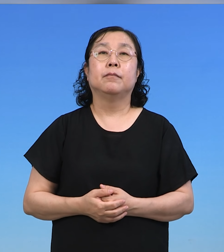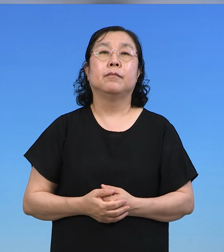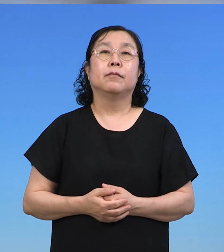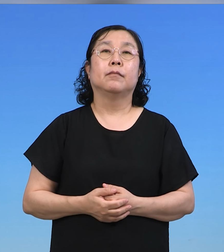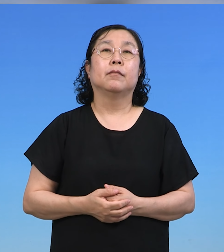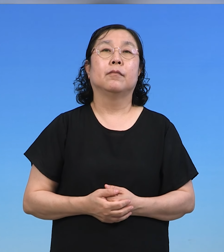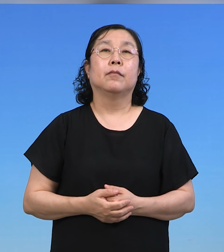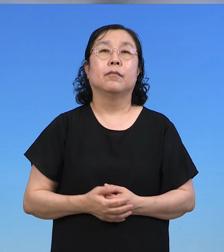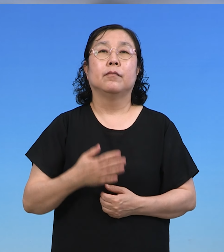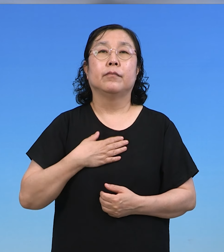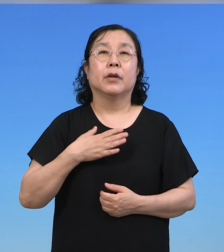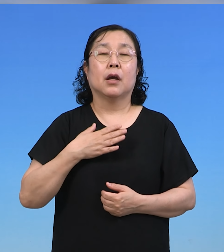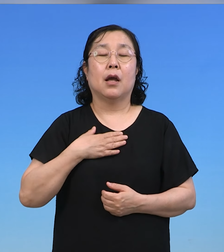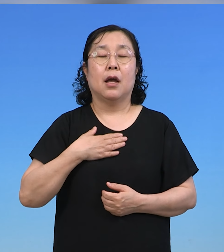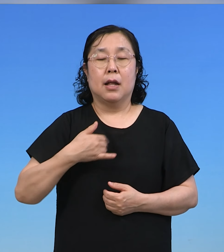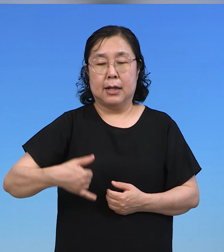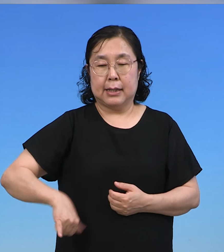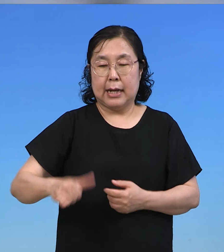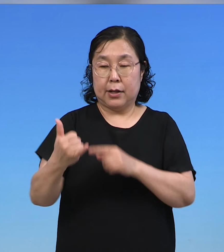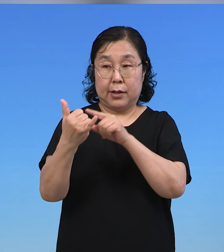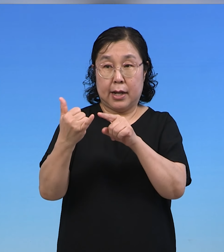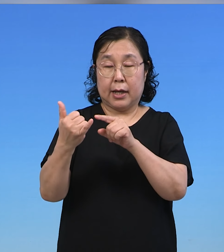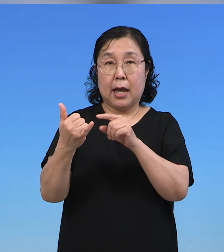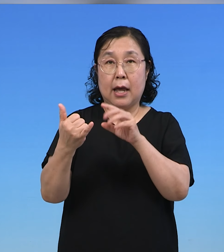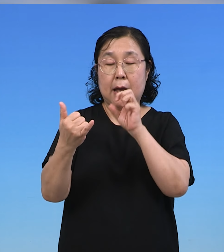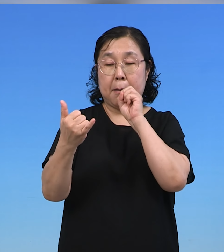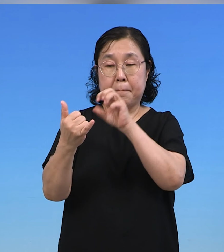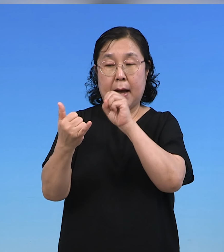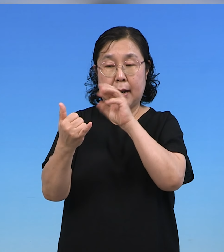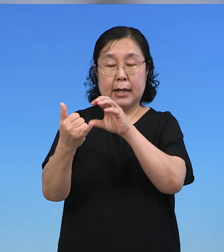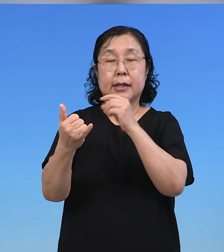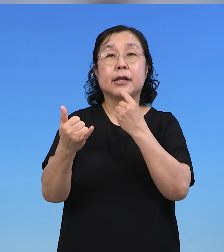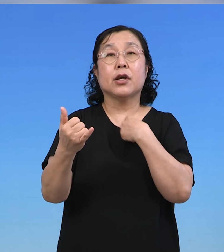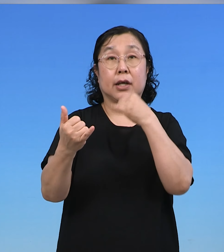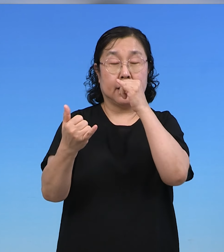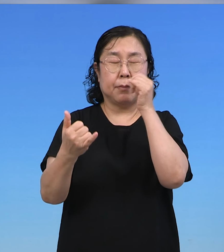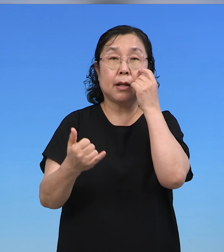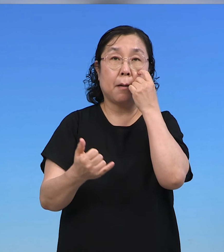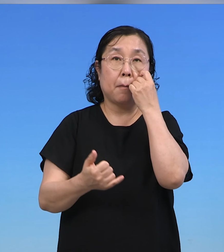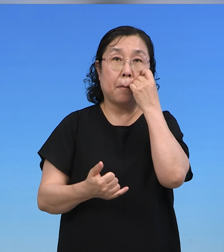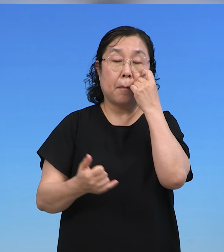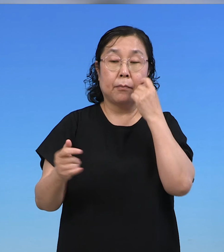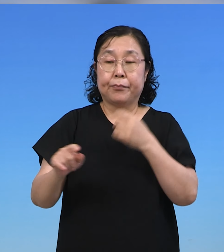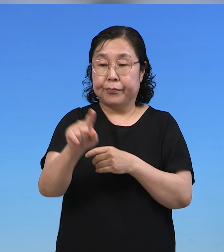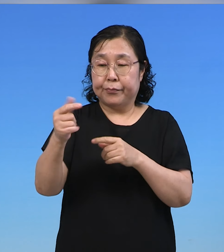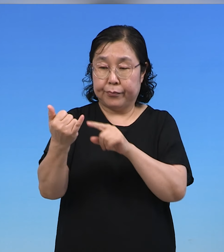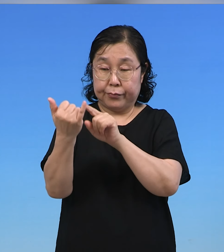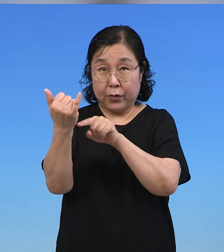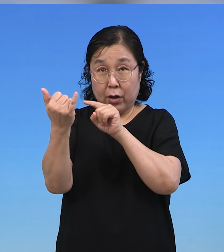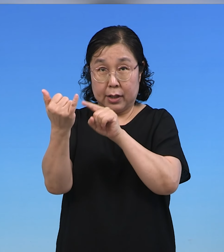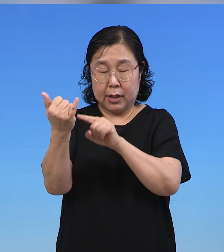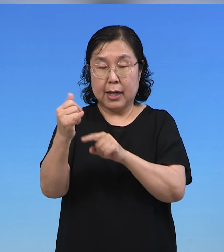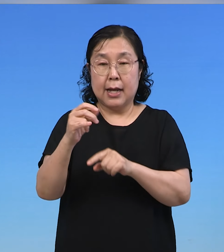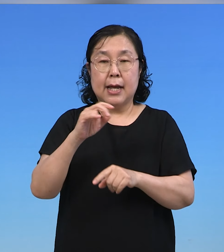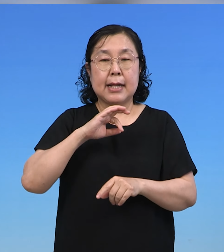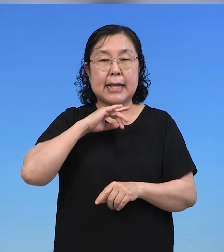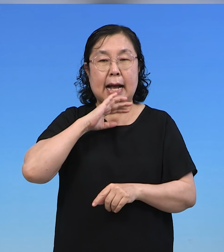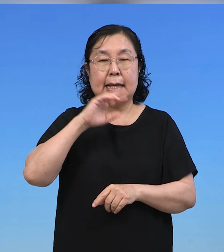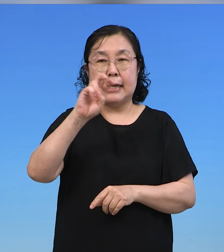제가 우리 집 아이들에게 얼마 전에 해준 이야기예요. 20주년이 되니까 너희들 이제